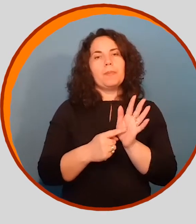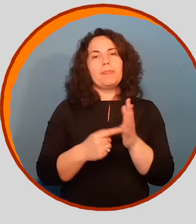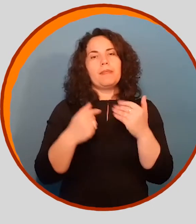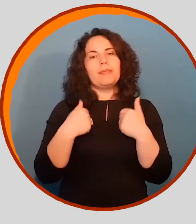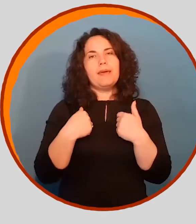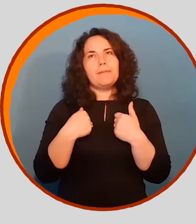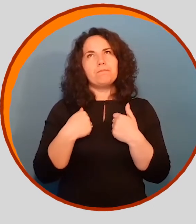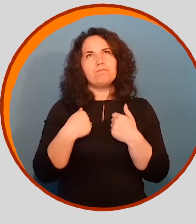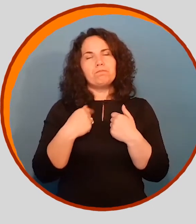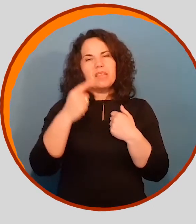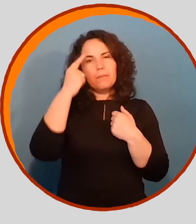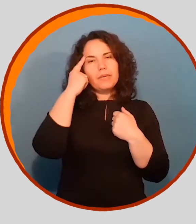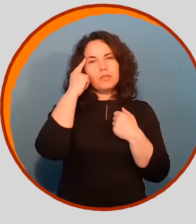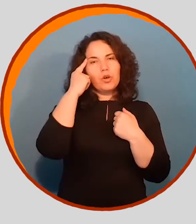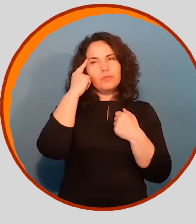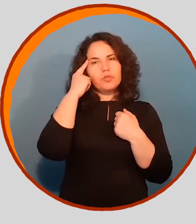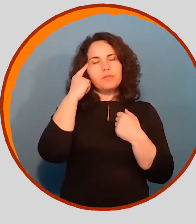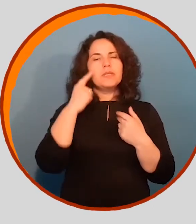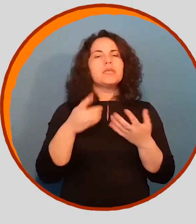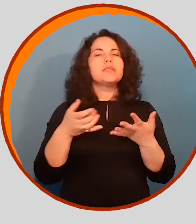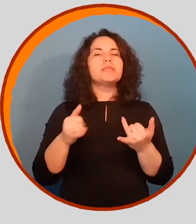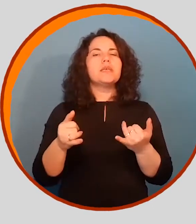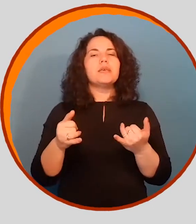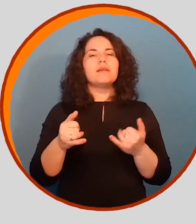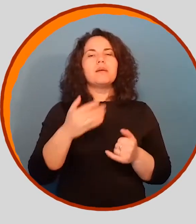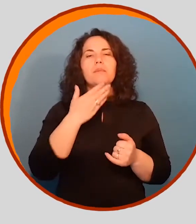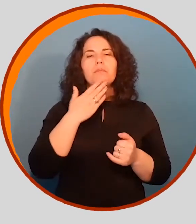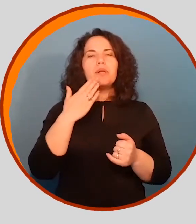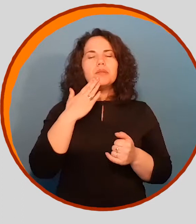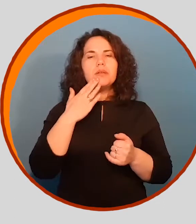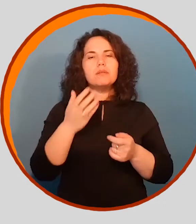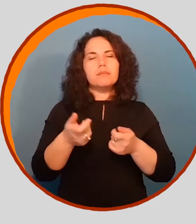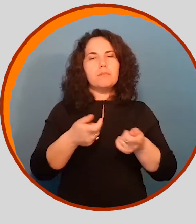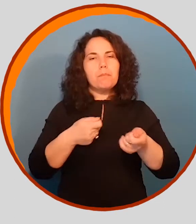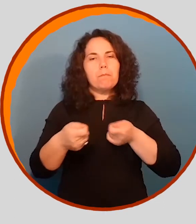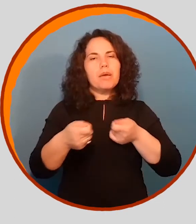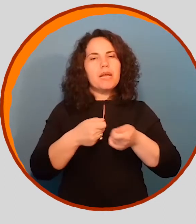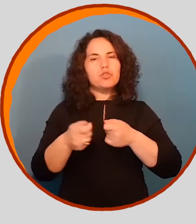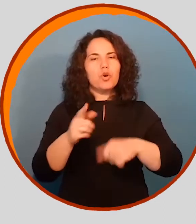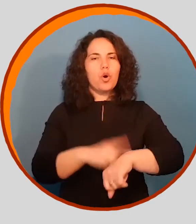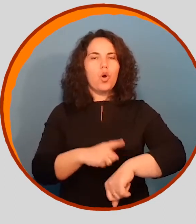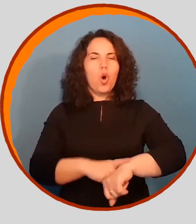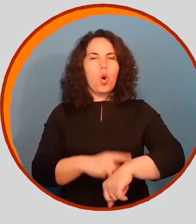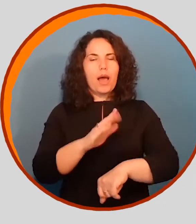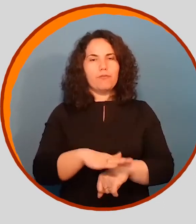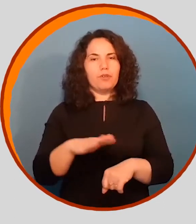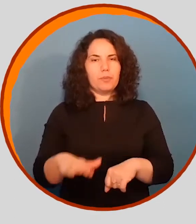situatë është që të ndërtojnë strategji të qarta të menaxhimit të ditës dhe